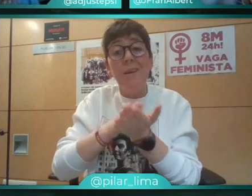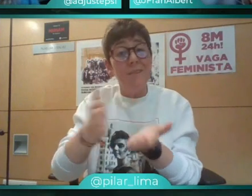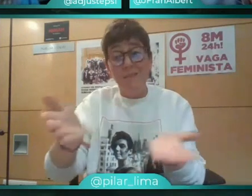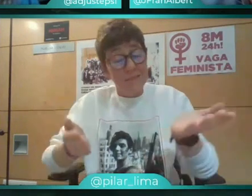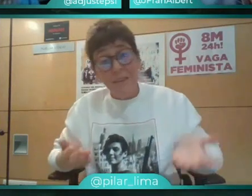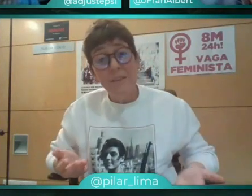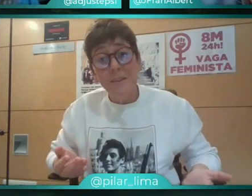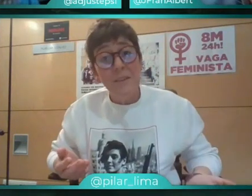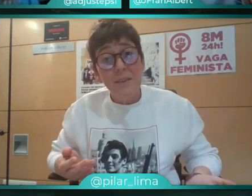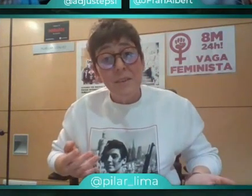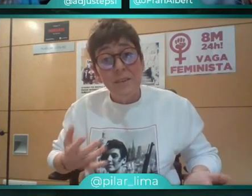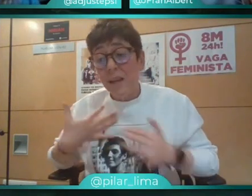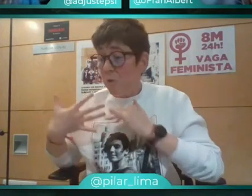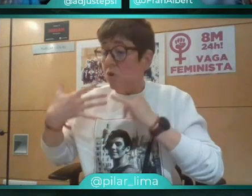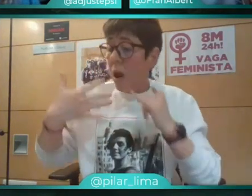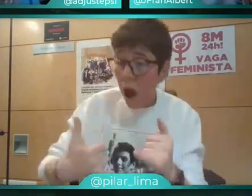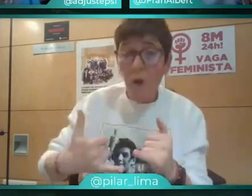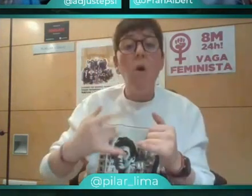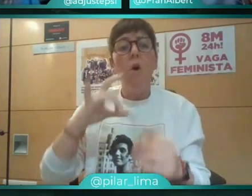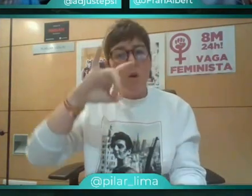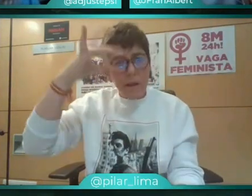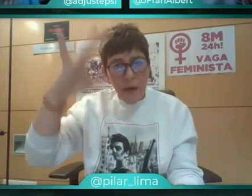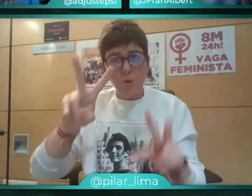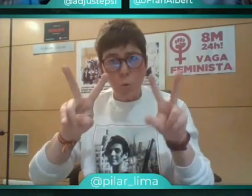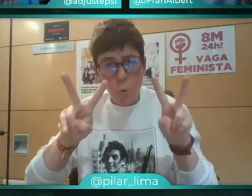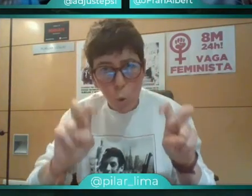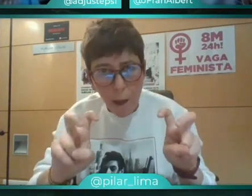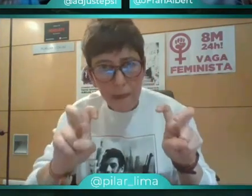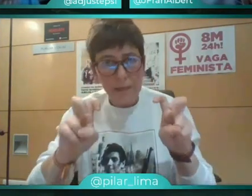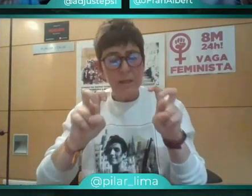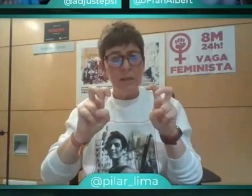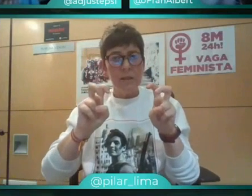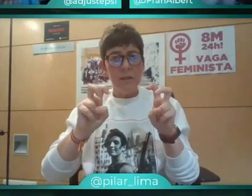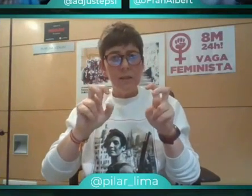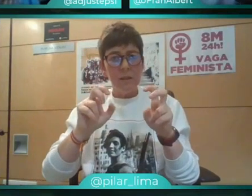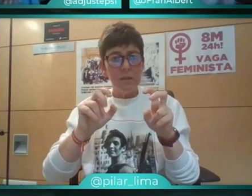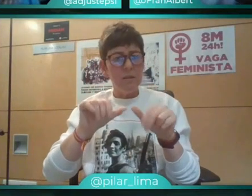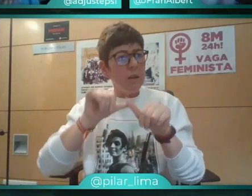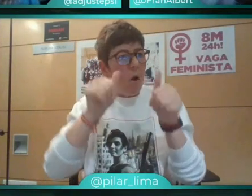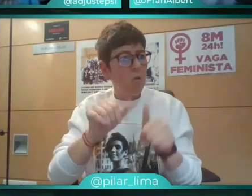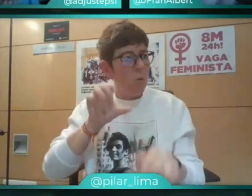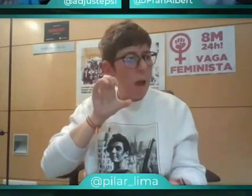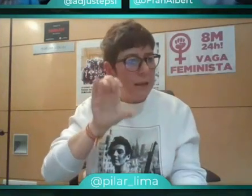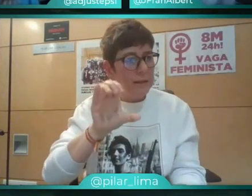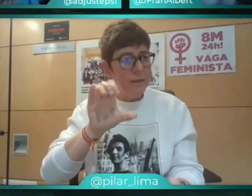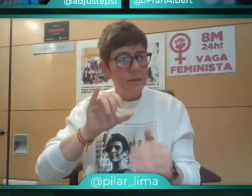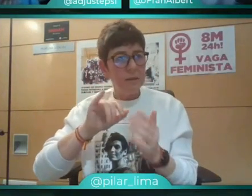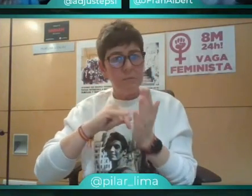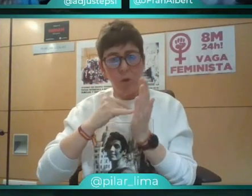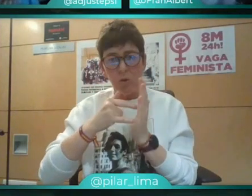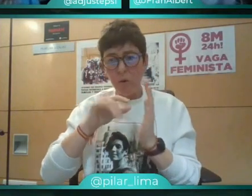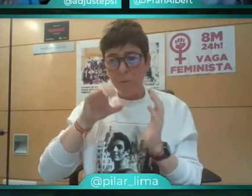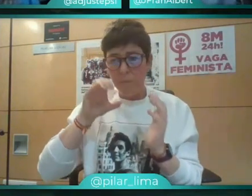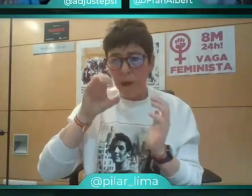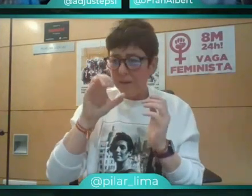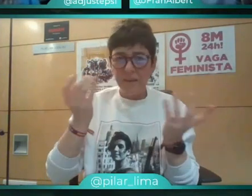son las que tienen y Estas son las que las que van a morir y nosotros Hemos llegado con ideas nuevas con otra